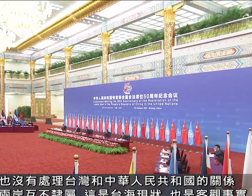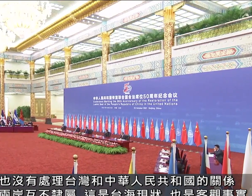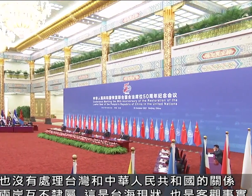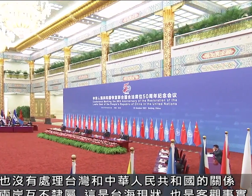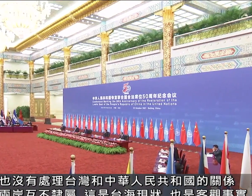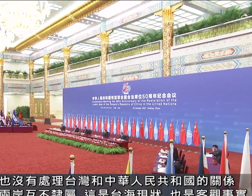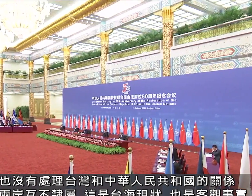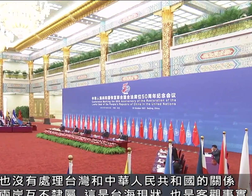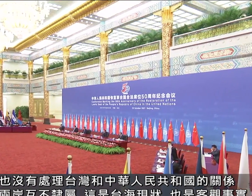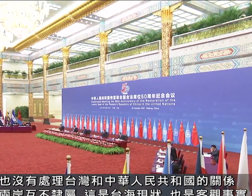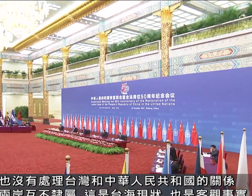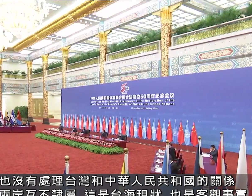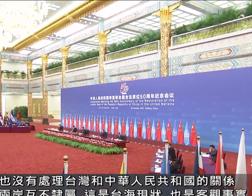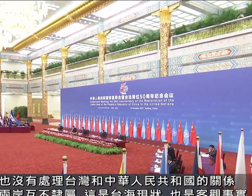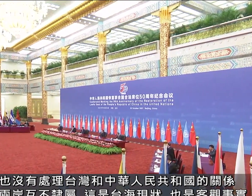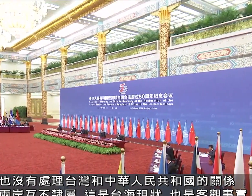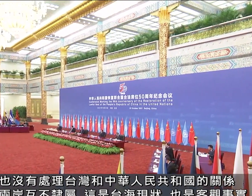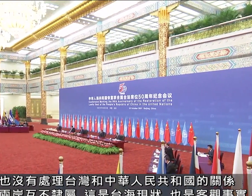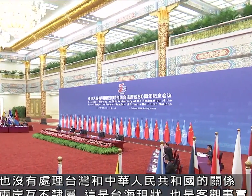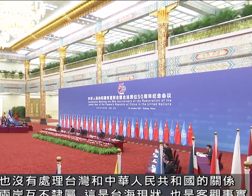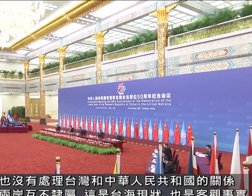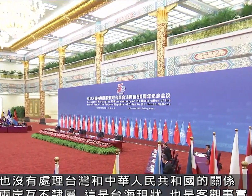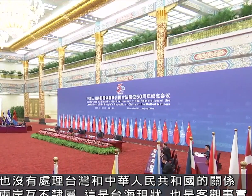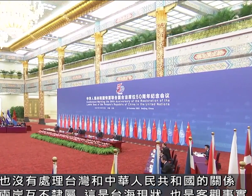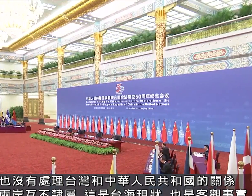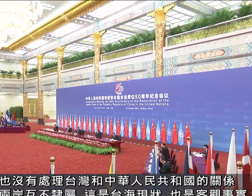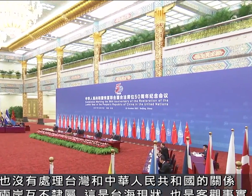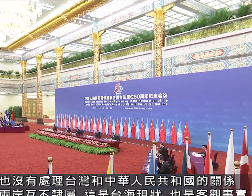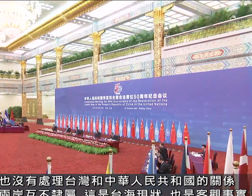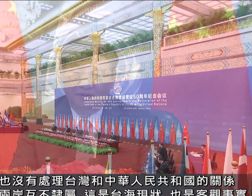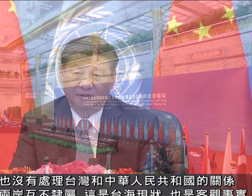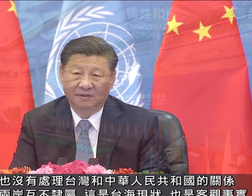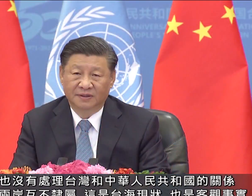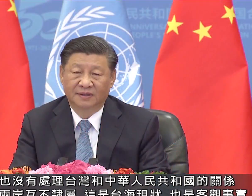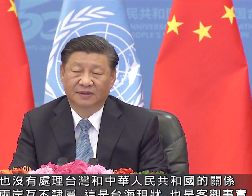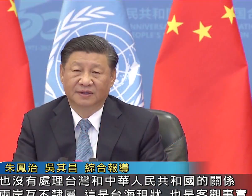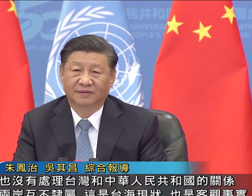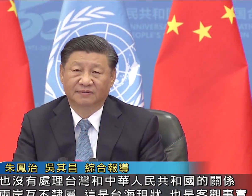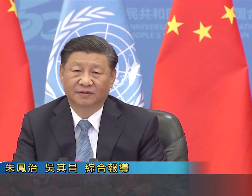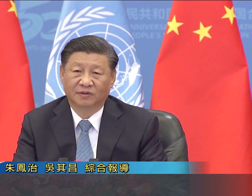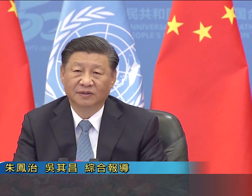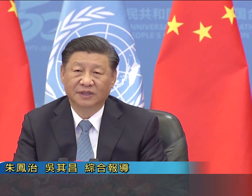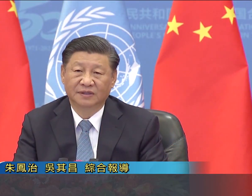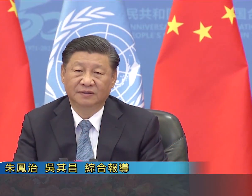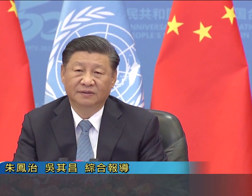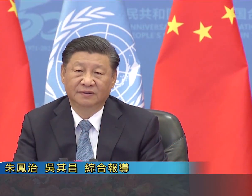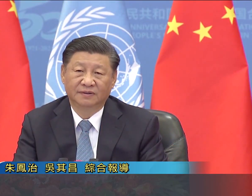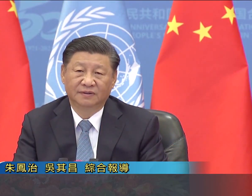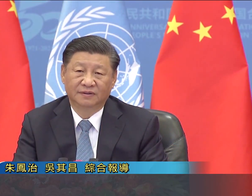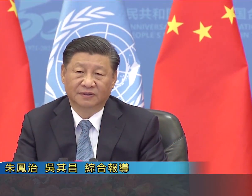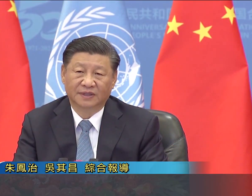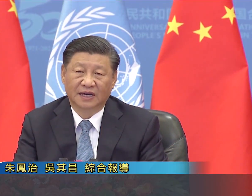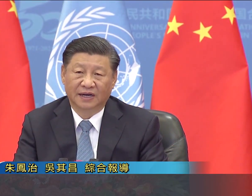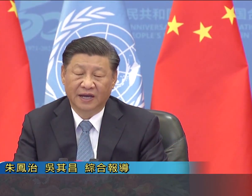系，两岸互不隶属，这是台海现状，也是客观事实。记者朱凤芝、吴其昌综合报道。